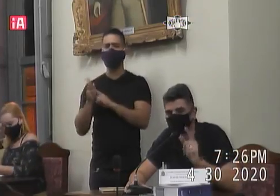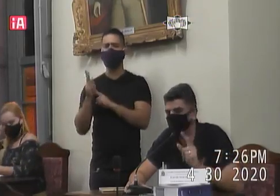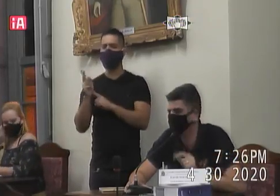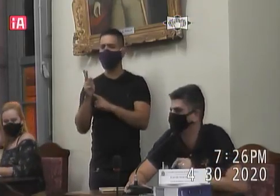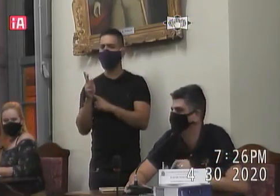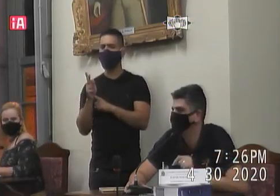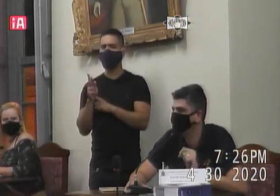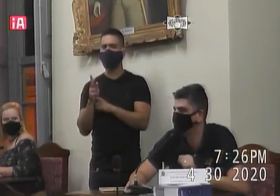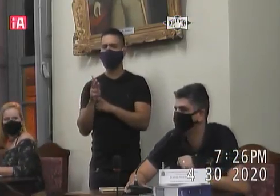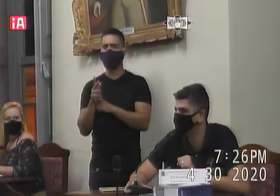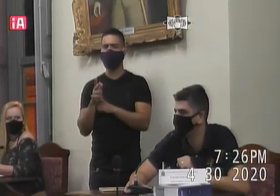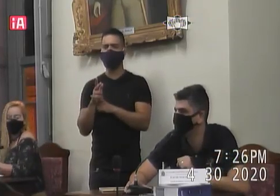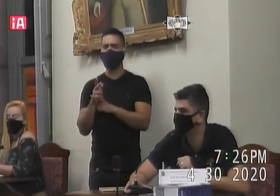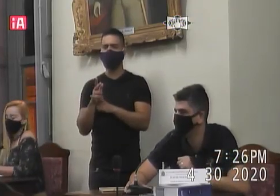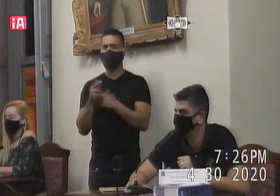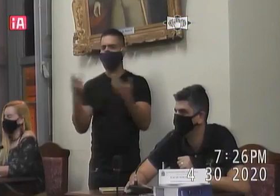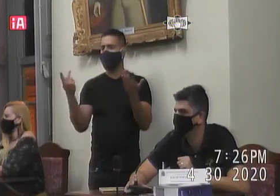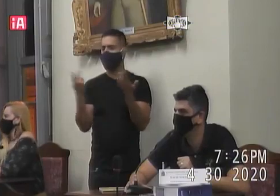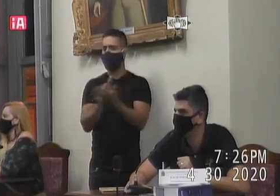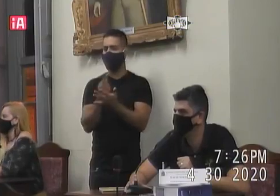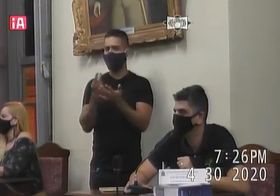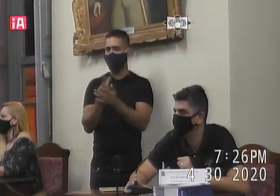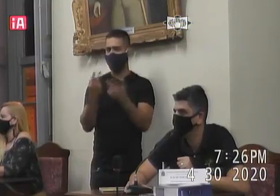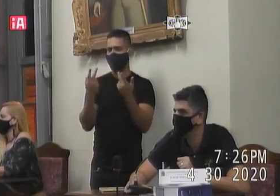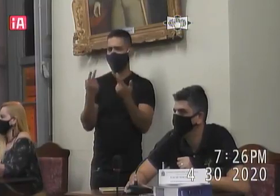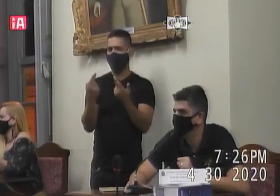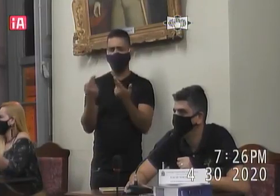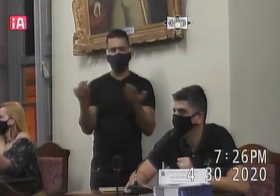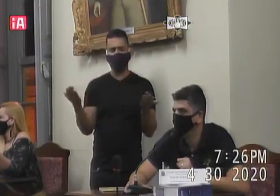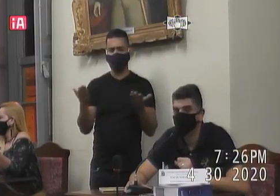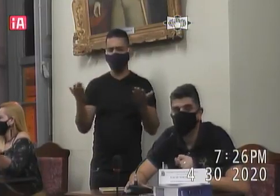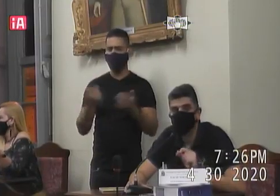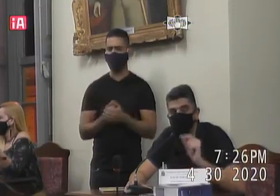hipócrita e baixa do jeito que nós somos.